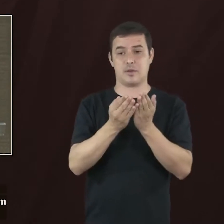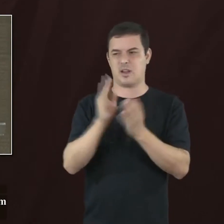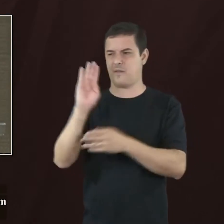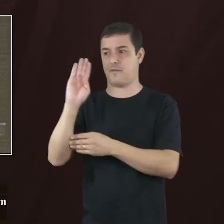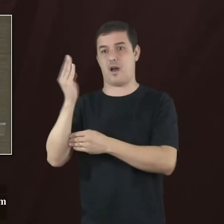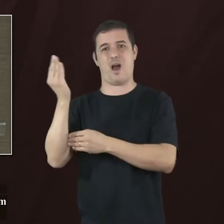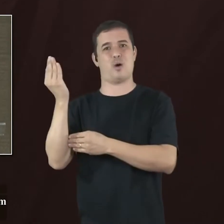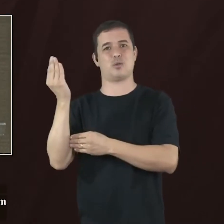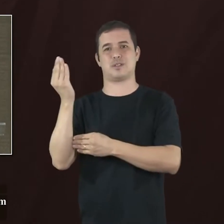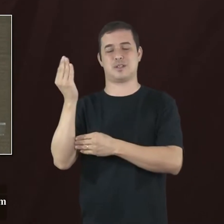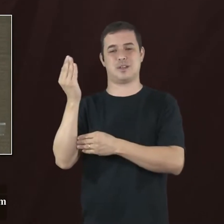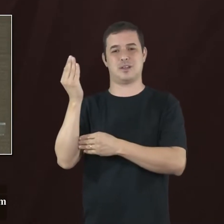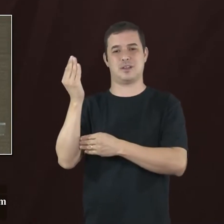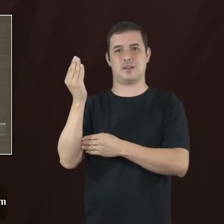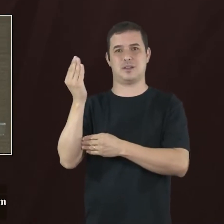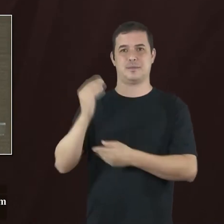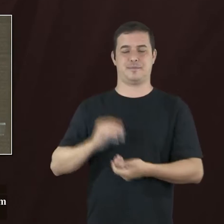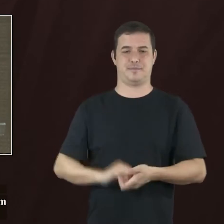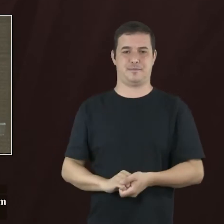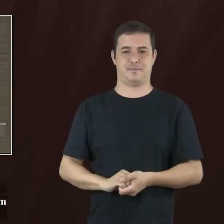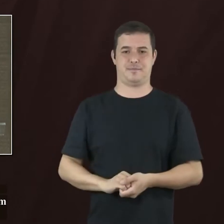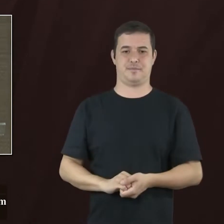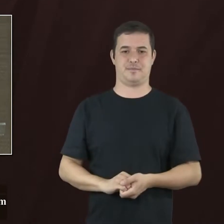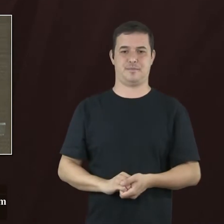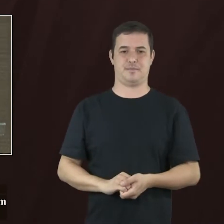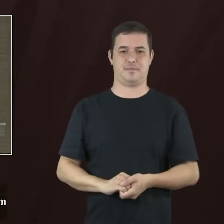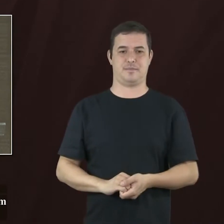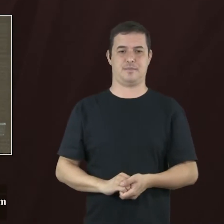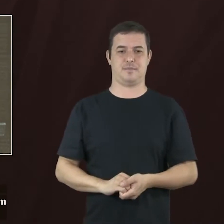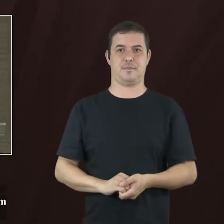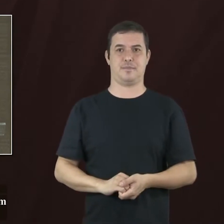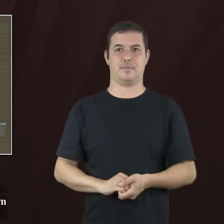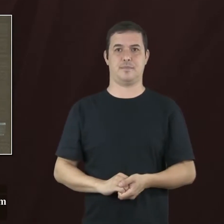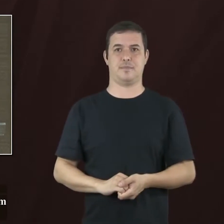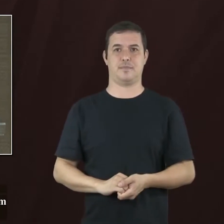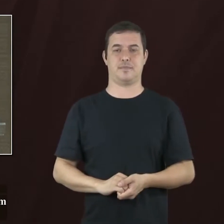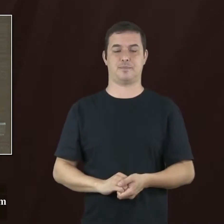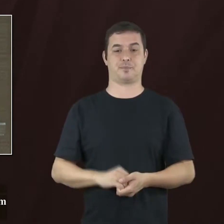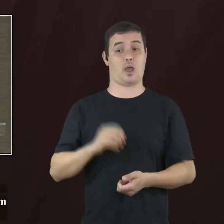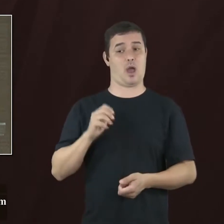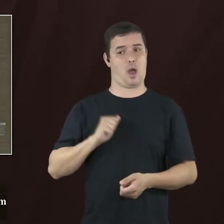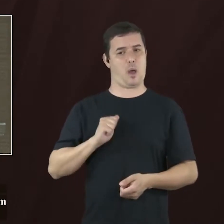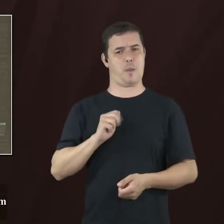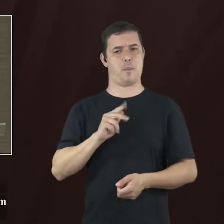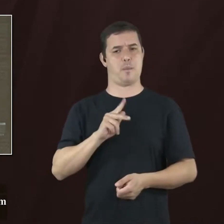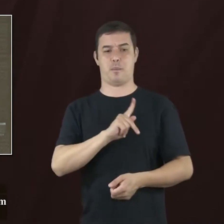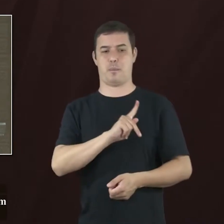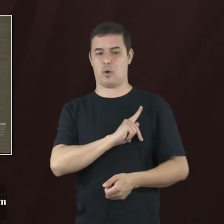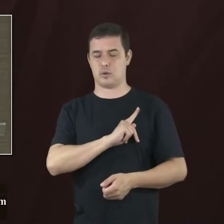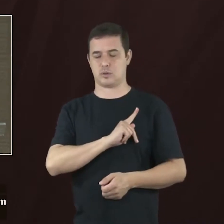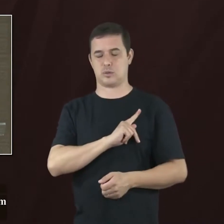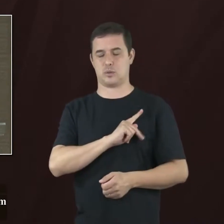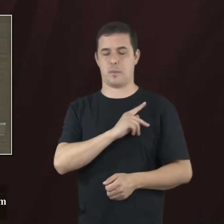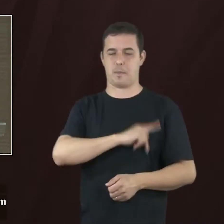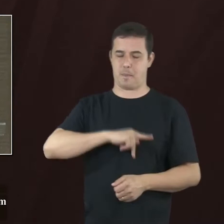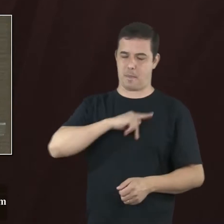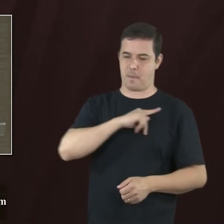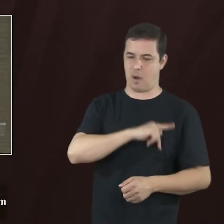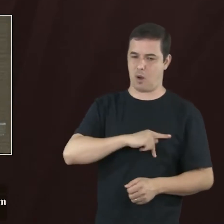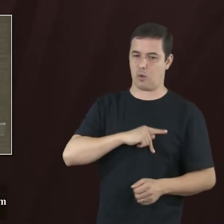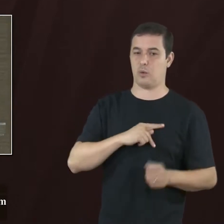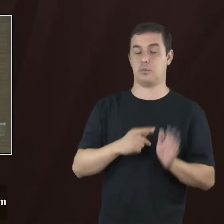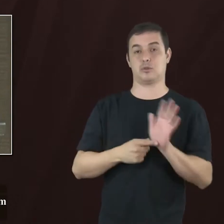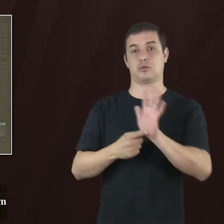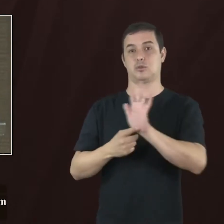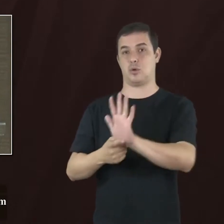se baseia em dolo. Esses tais apóstolos que Paulo mencionou, e os